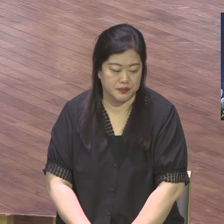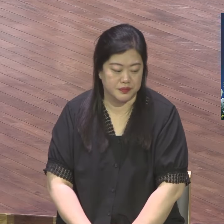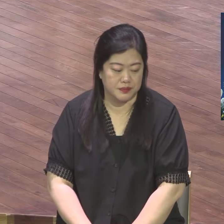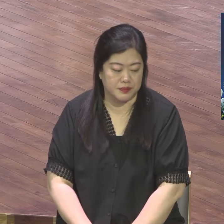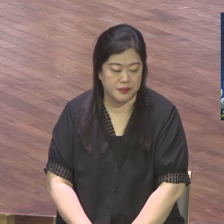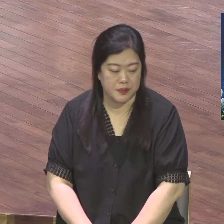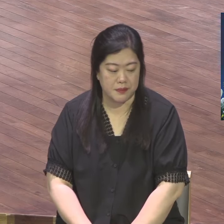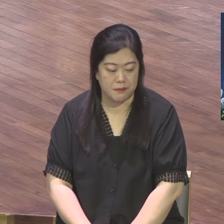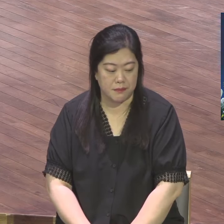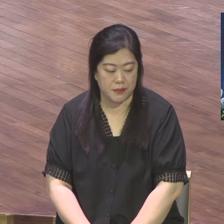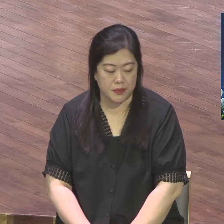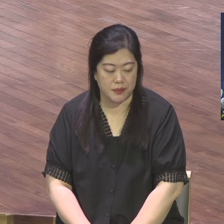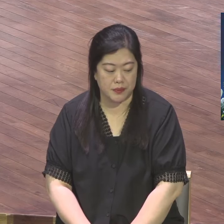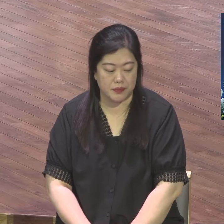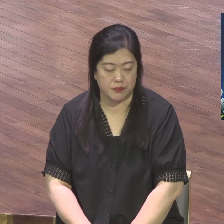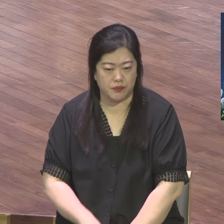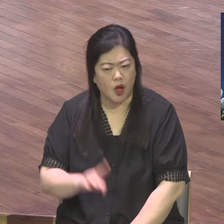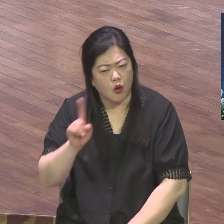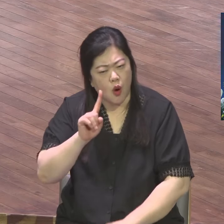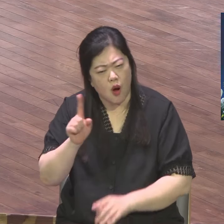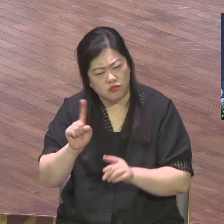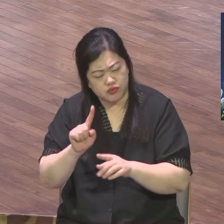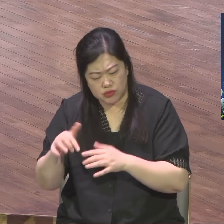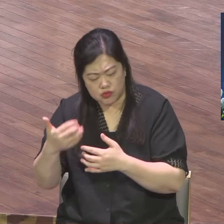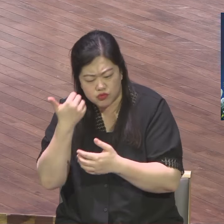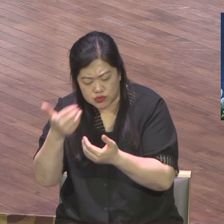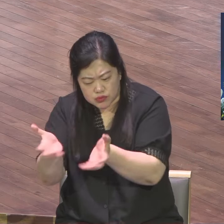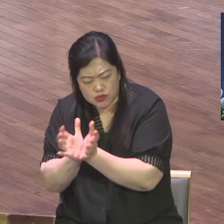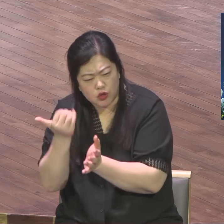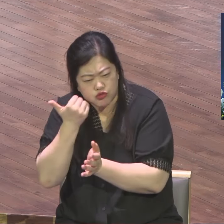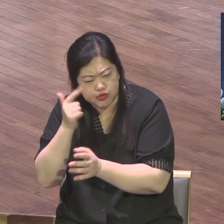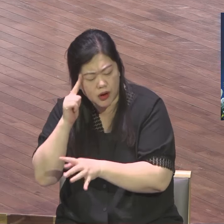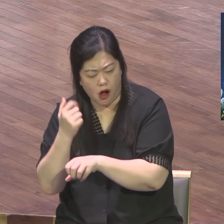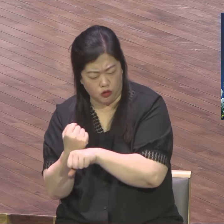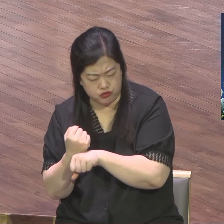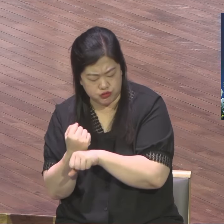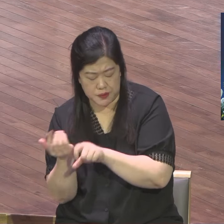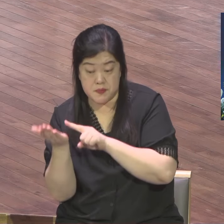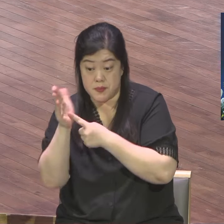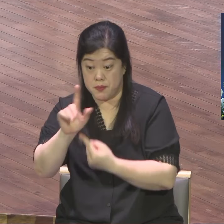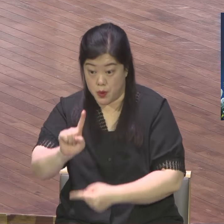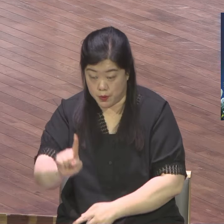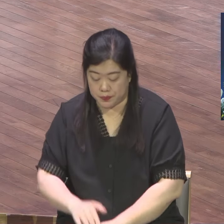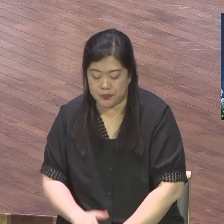발표했는데요 한국 청소년 절반 이상이